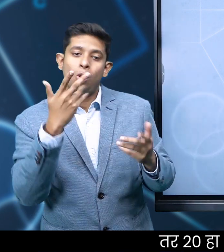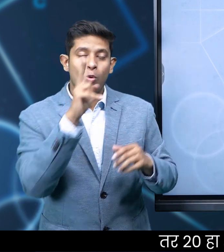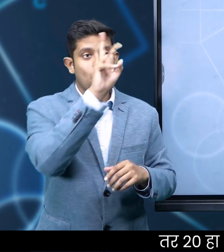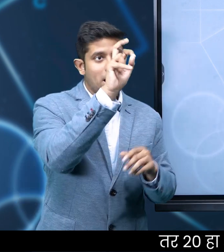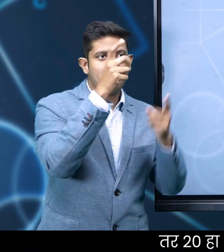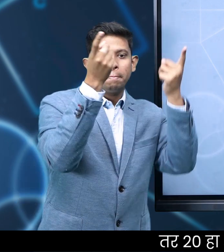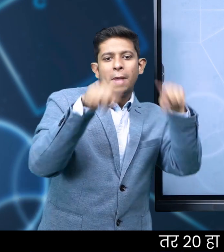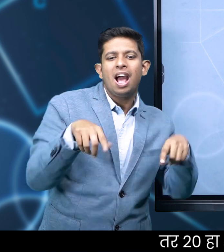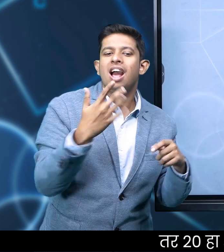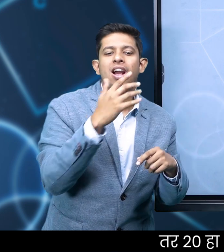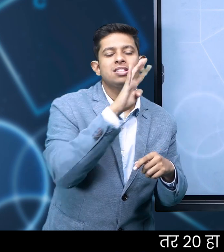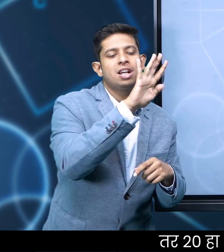5 दोघांचाही घटक आहे.